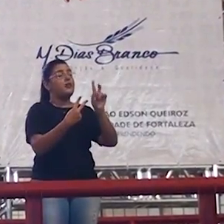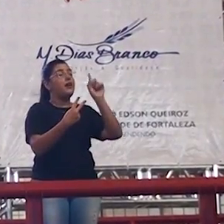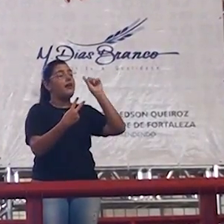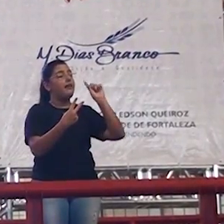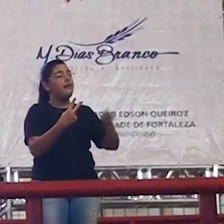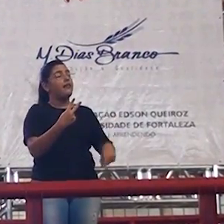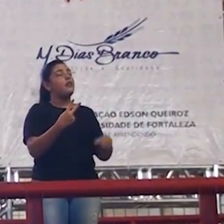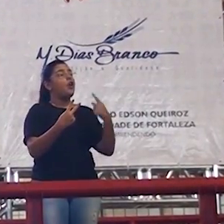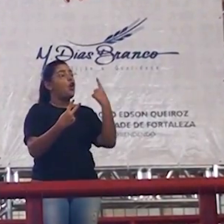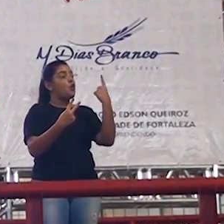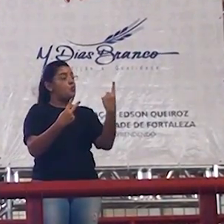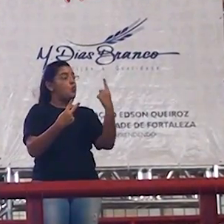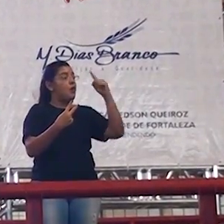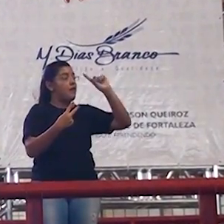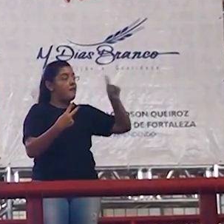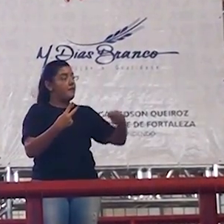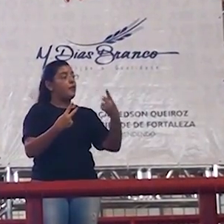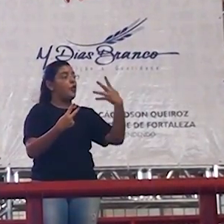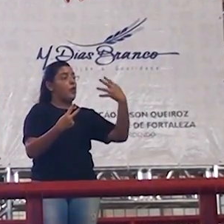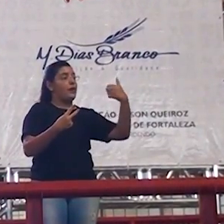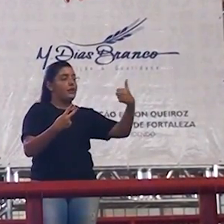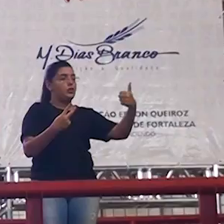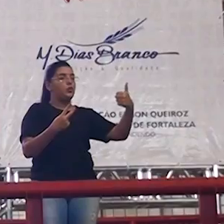aí, 1,41.